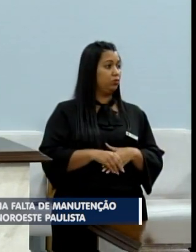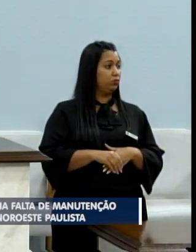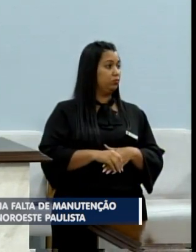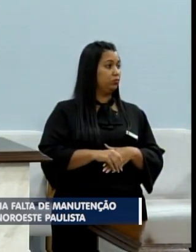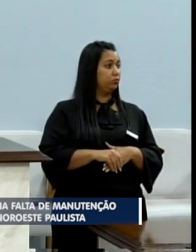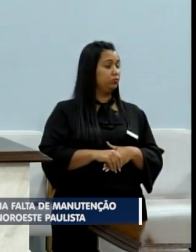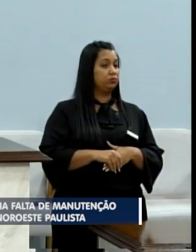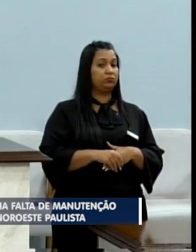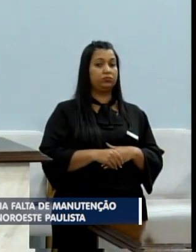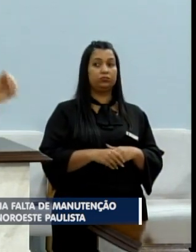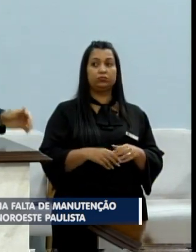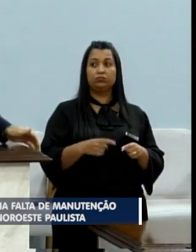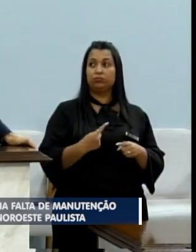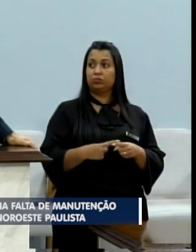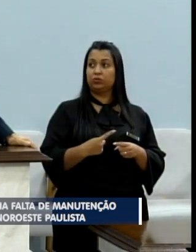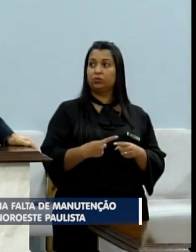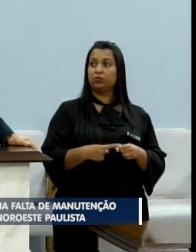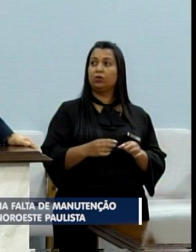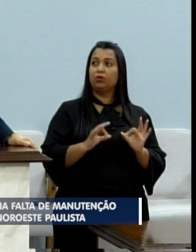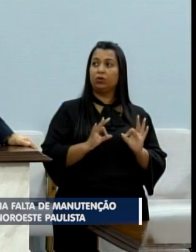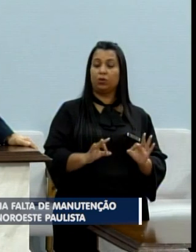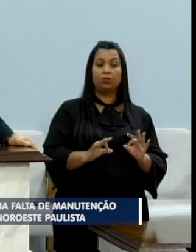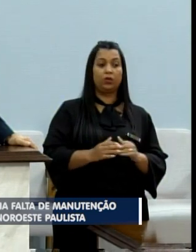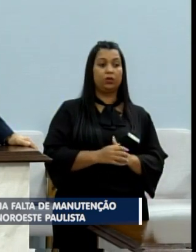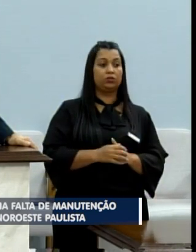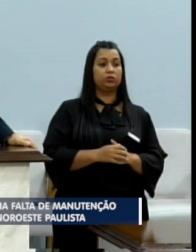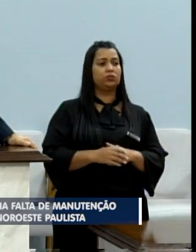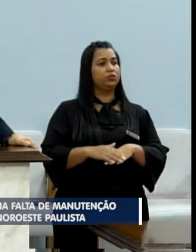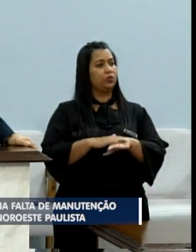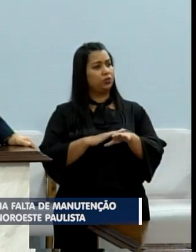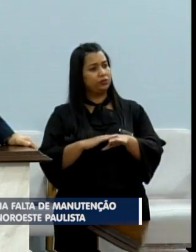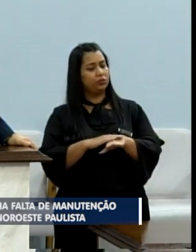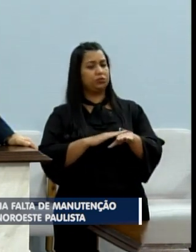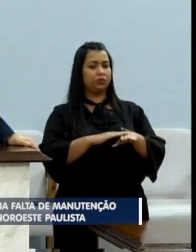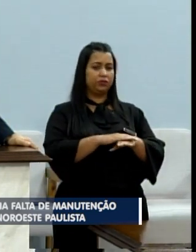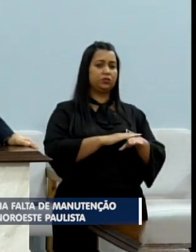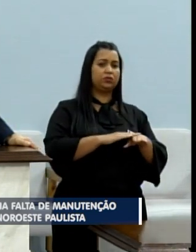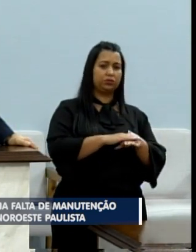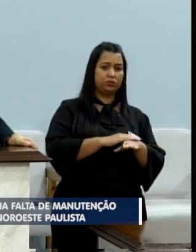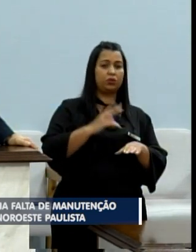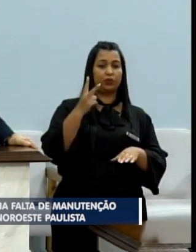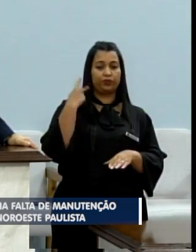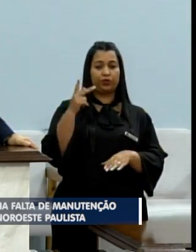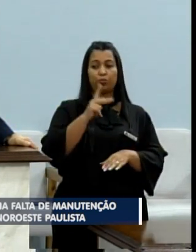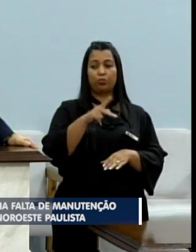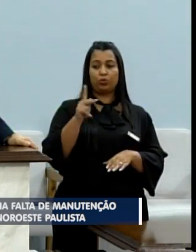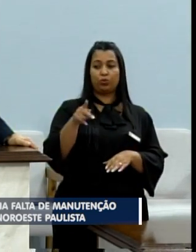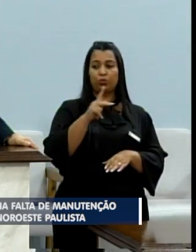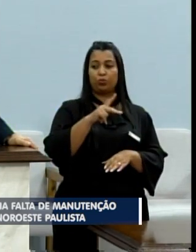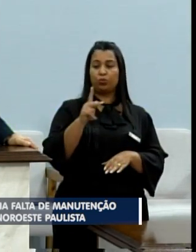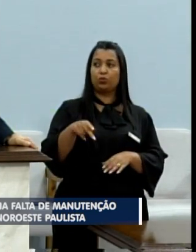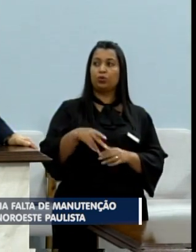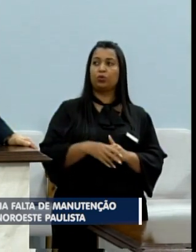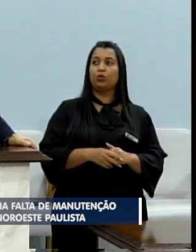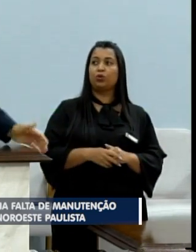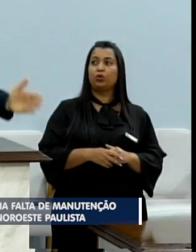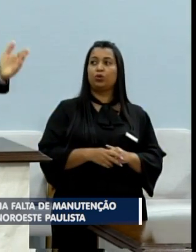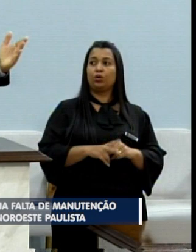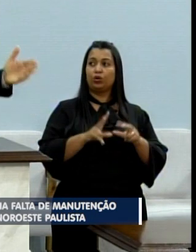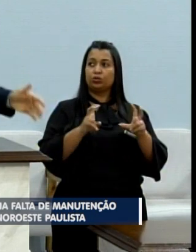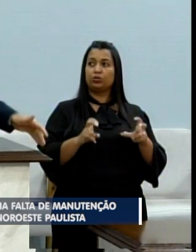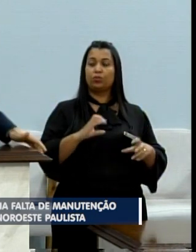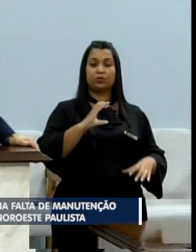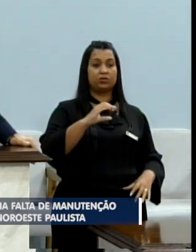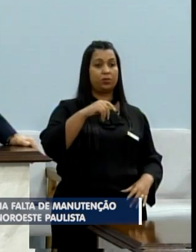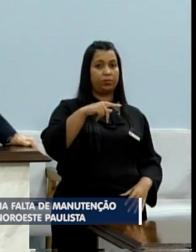não é? Porque eu vinha conversando com o vereador Dr. Renato Pupo em relação à